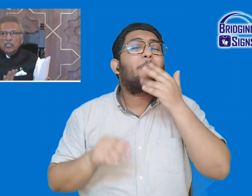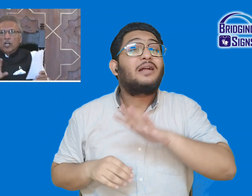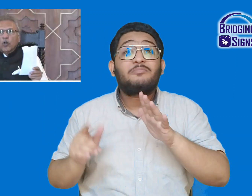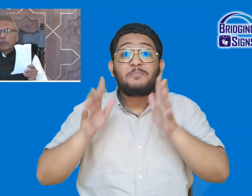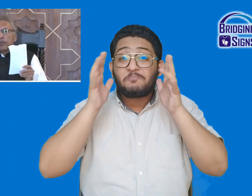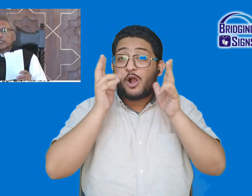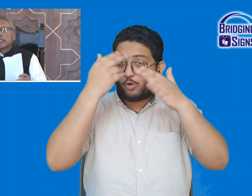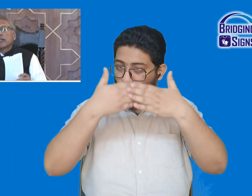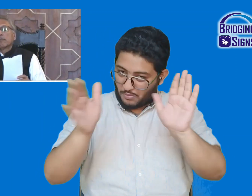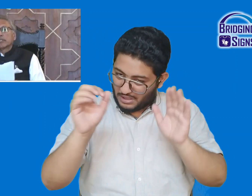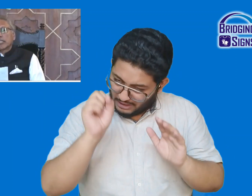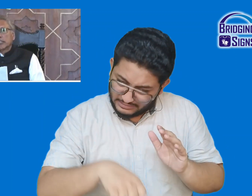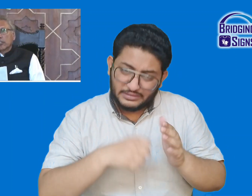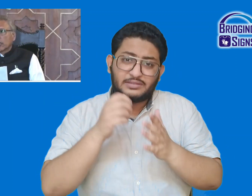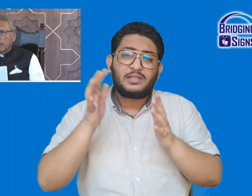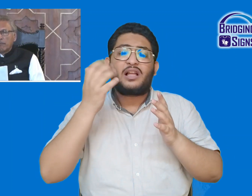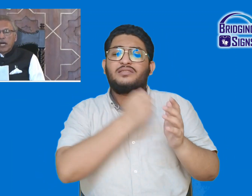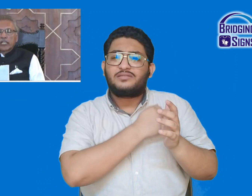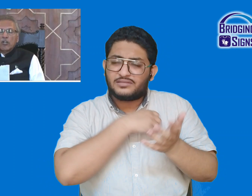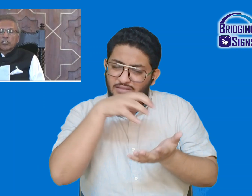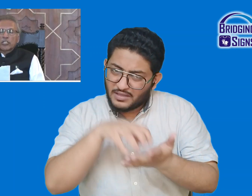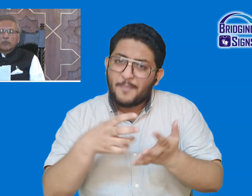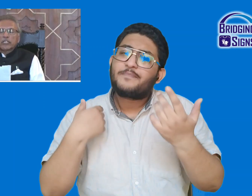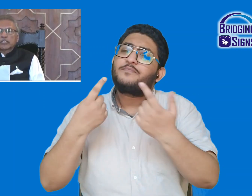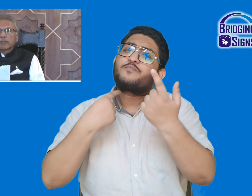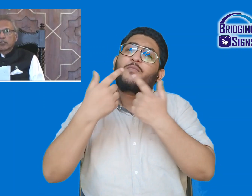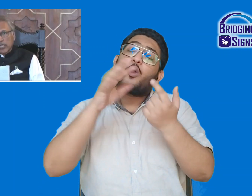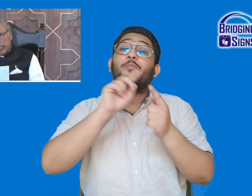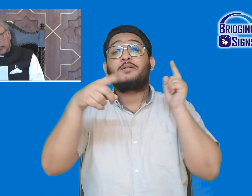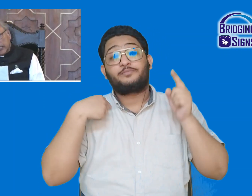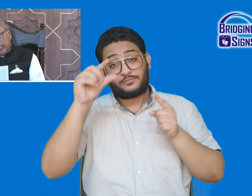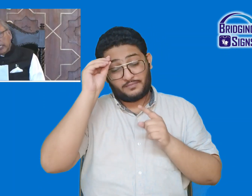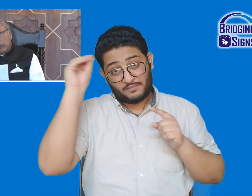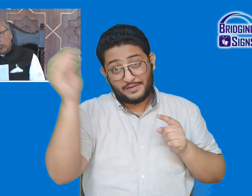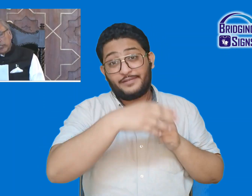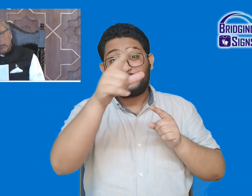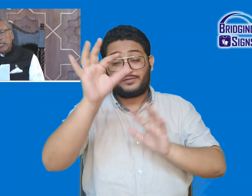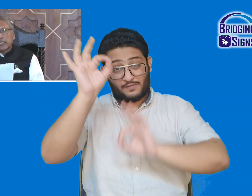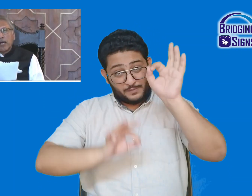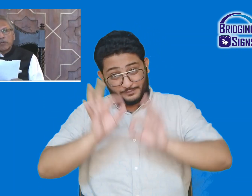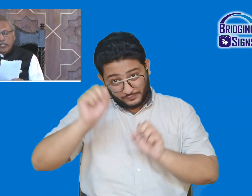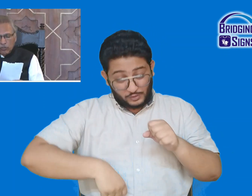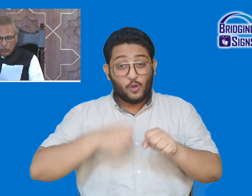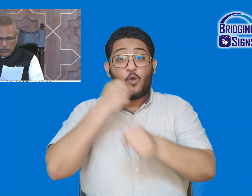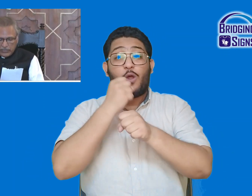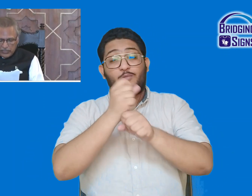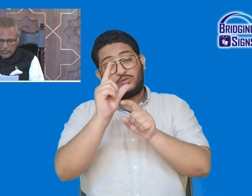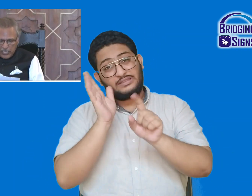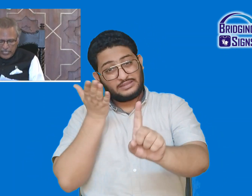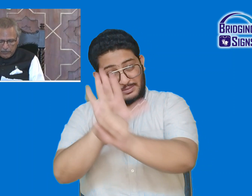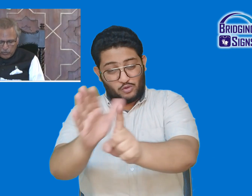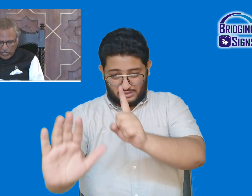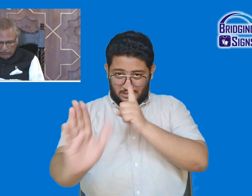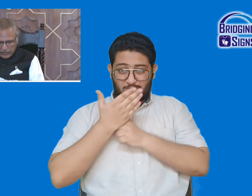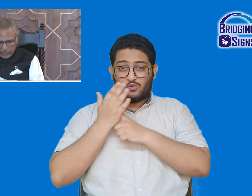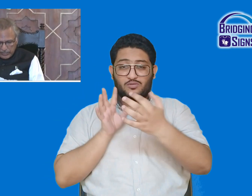سکتی ہے، اور مساجد اور امام بارگاہوں کی کمیٹی سے میری گزارش یہ ہے کہ وہ اس کا بھی اہتمام کریں اور حکومت کے ساتھ